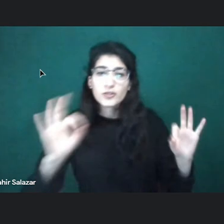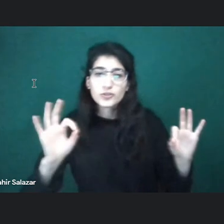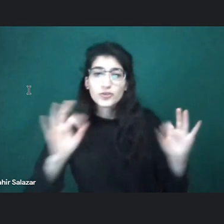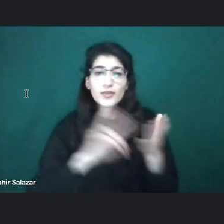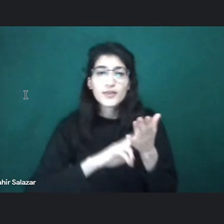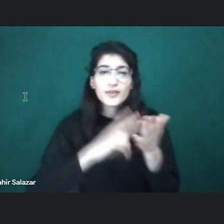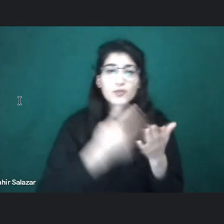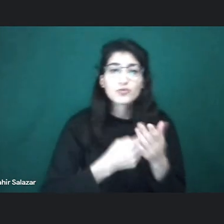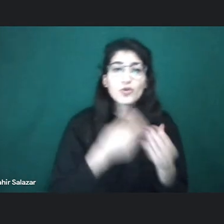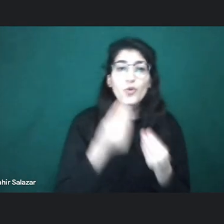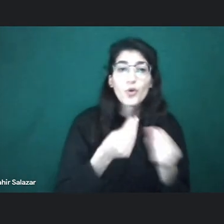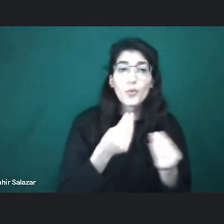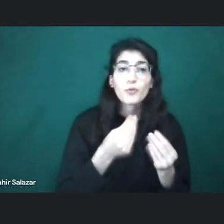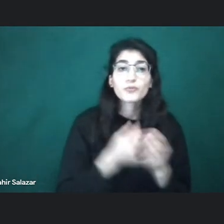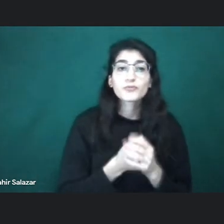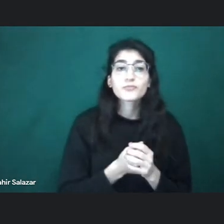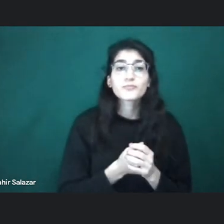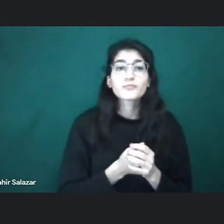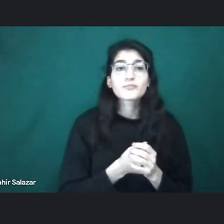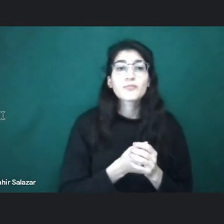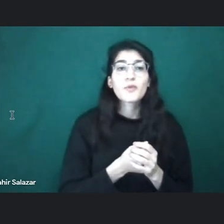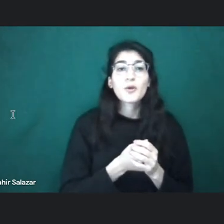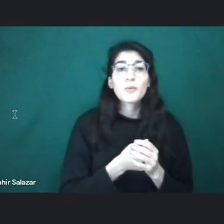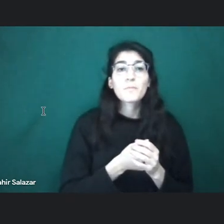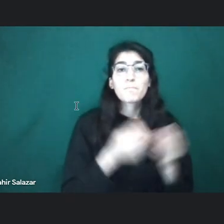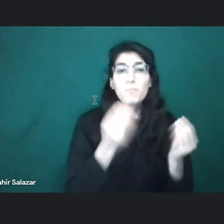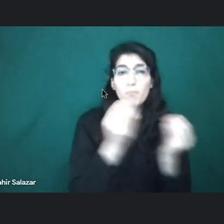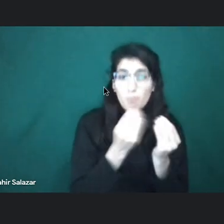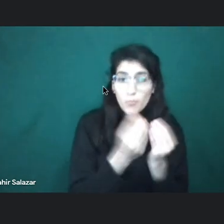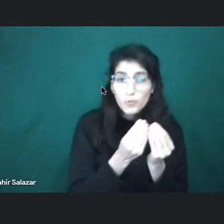Muchos actores dentro del sector privado.